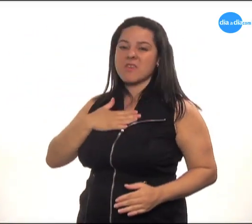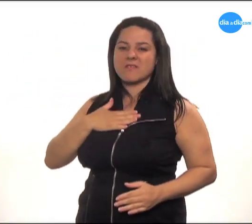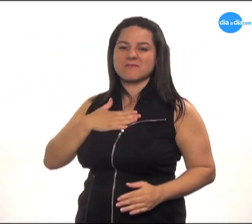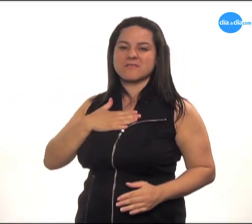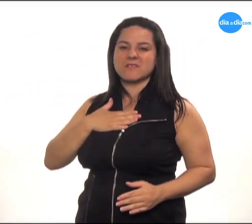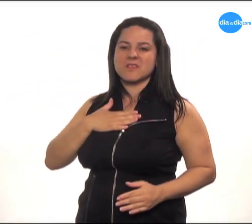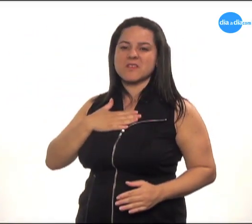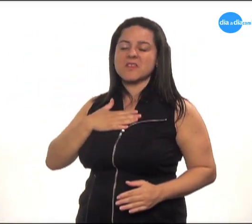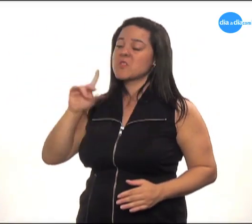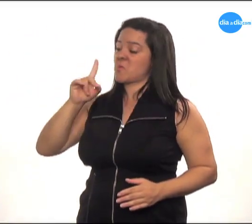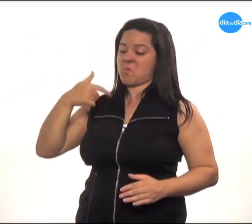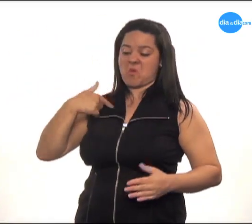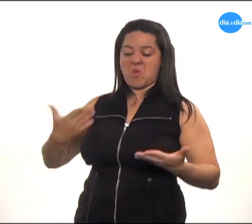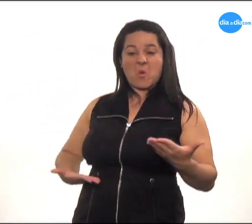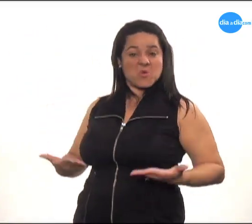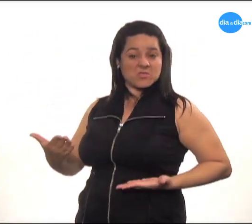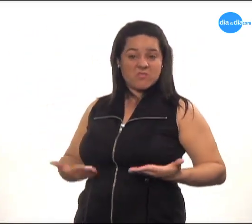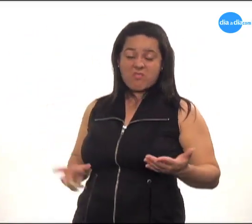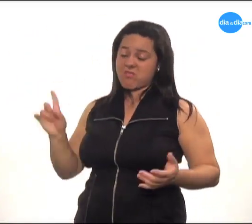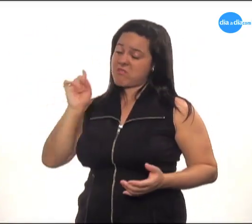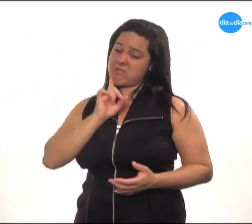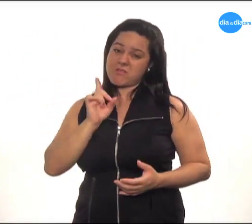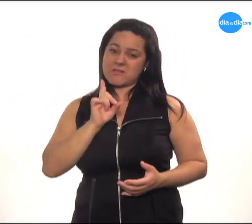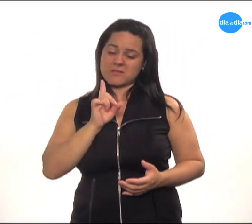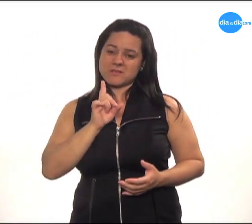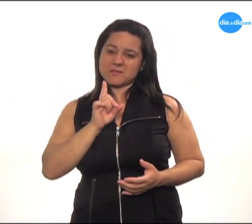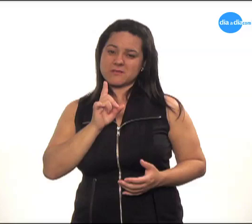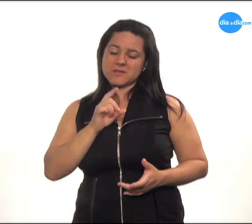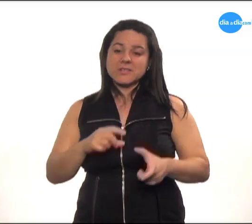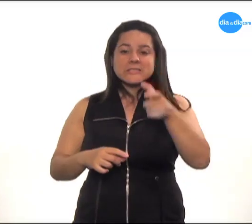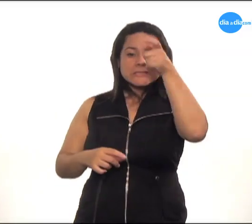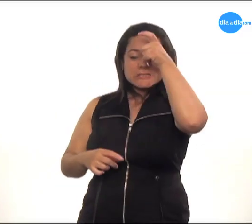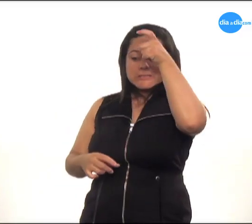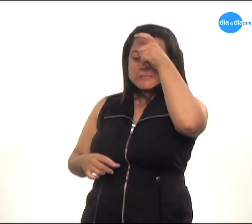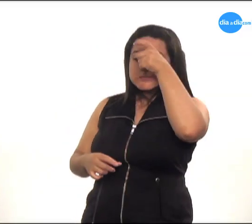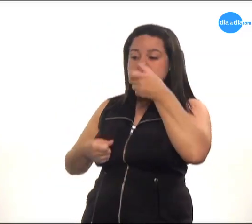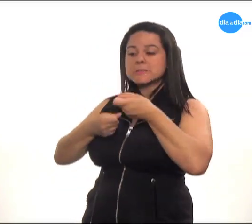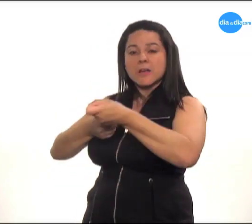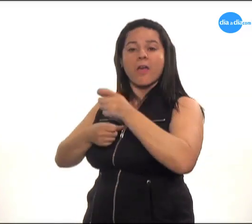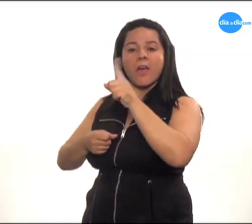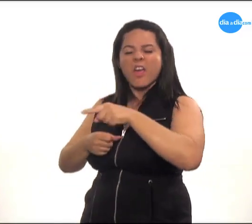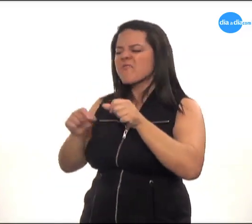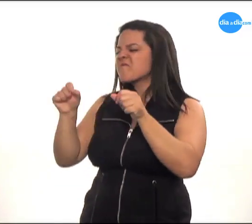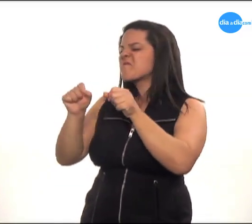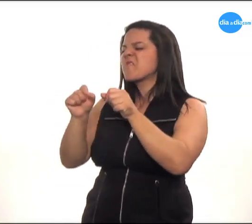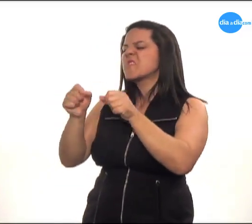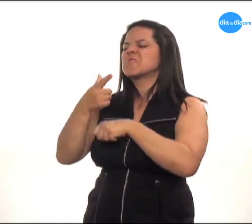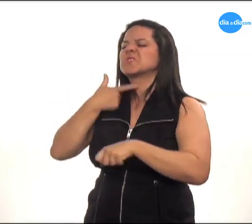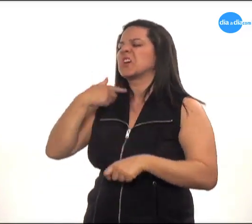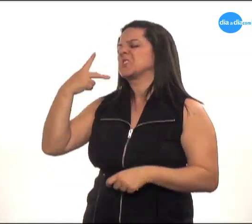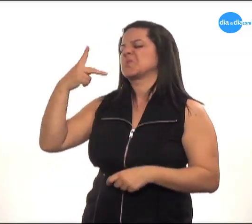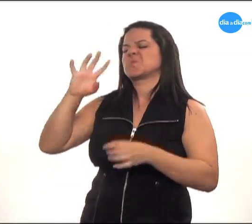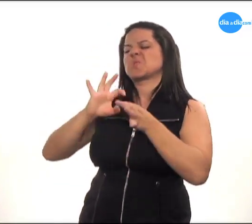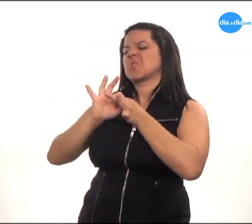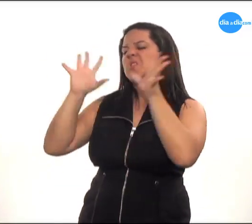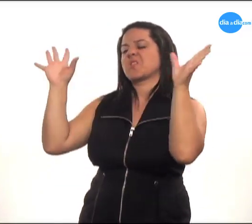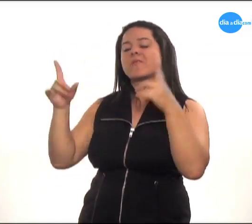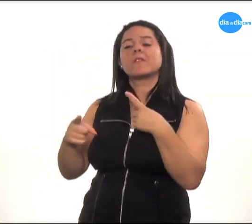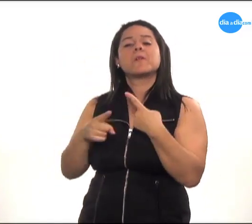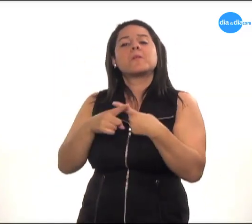somos nós que temos que servir ao Senhor. A tentação era: faz o que você quer,